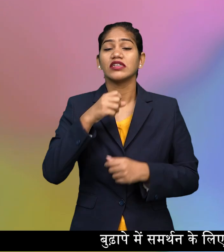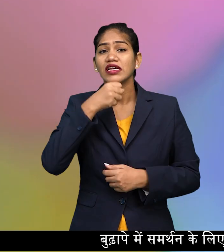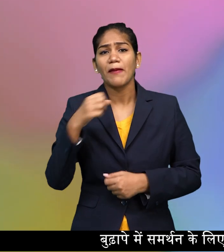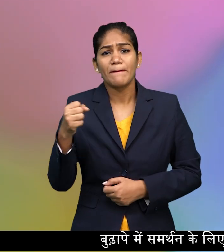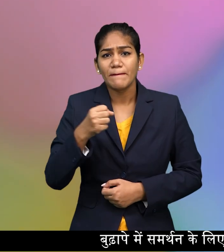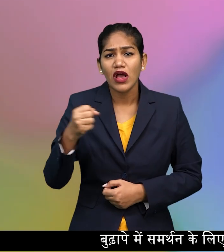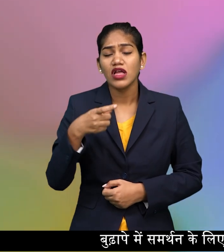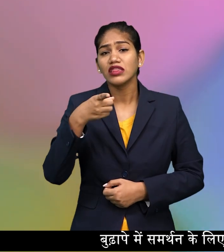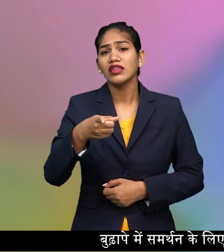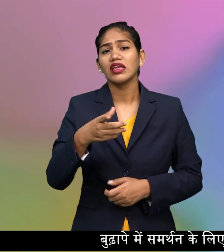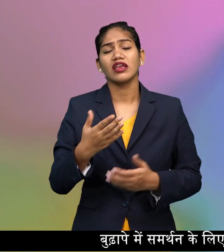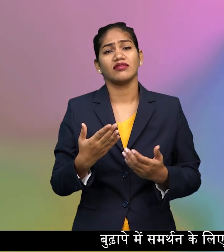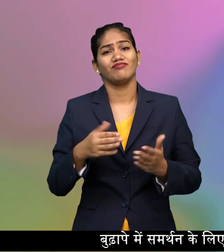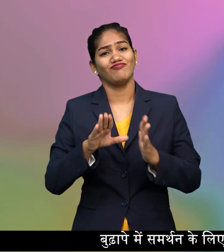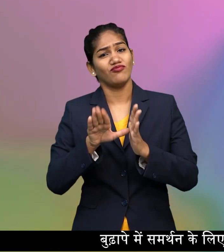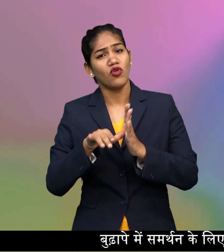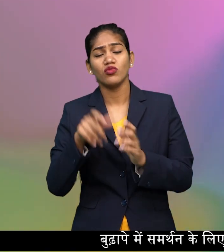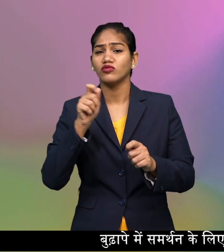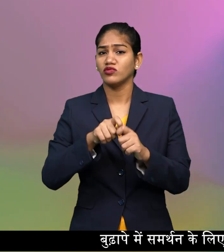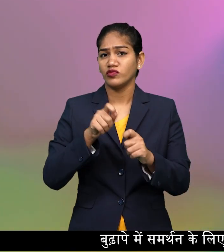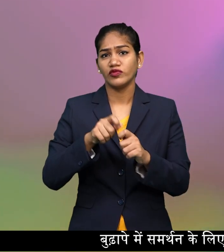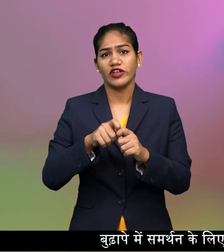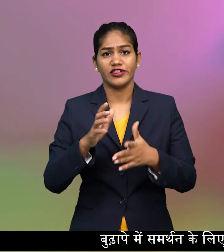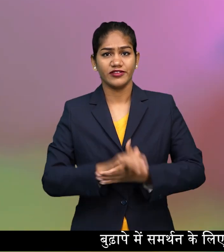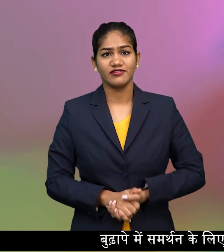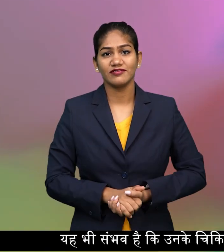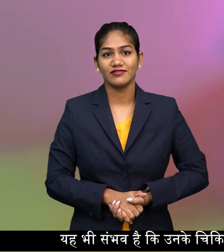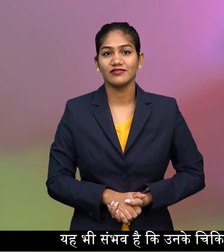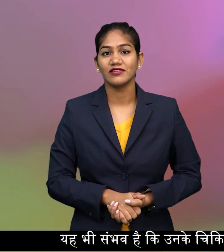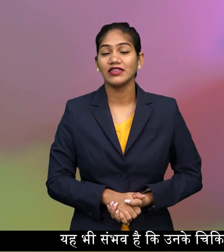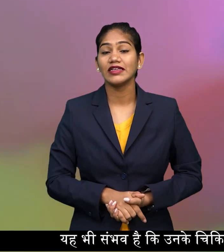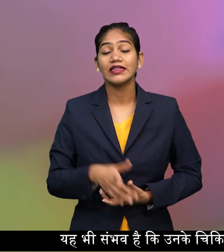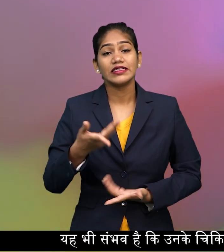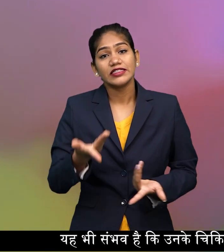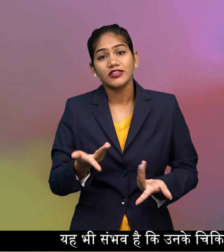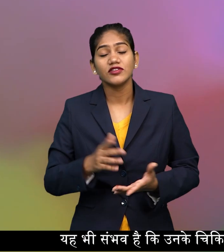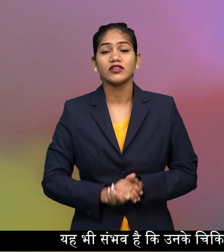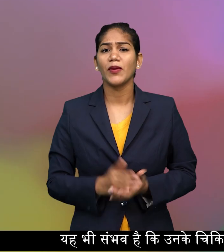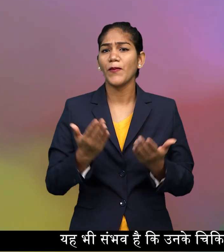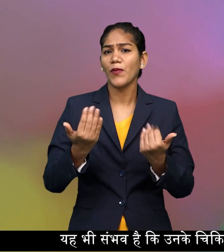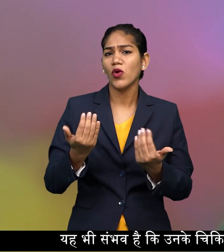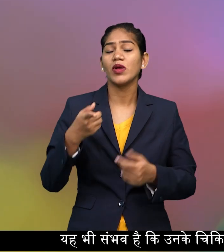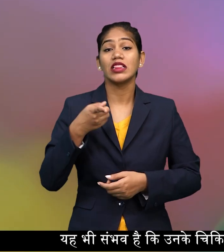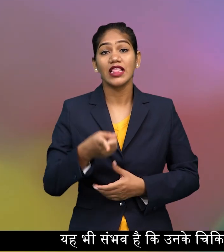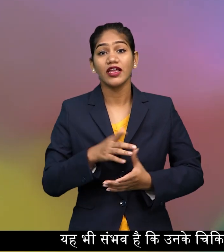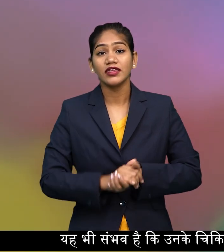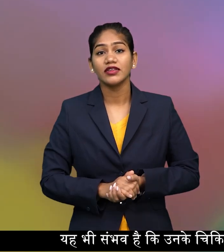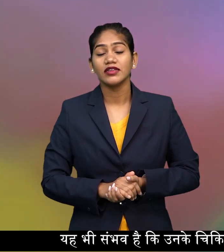निर्भर करता है। यह भी संभव है कि उनकी चिकित्सा